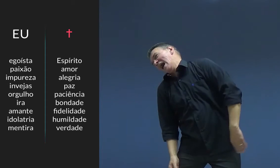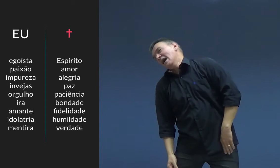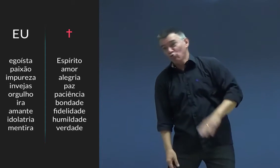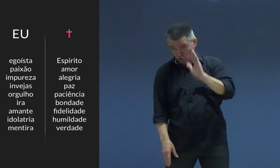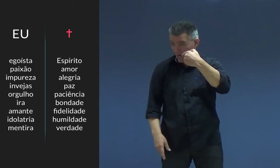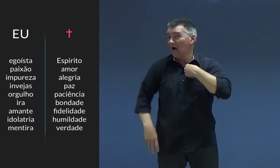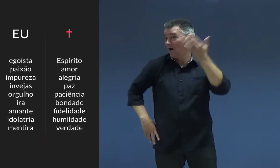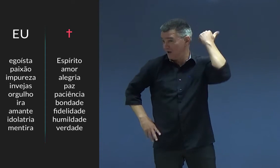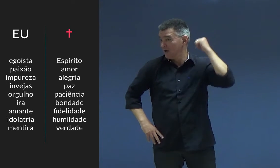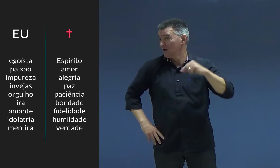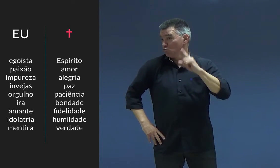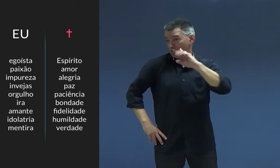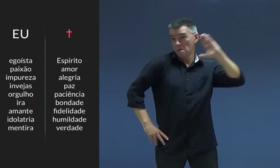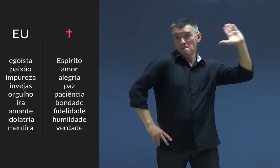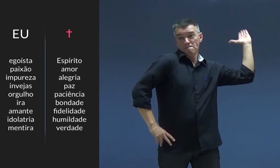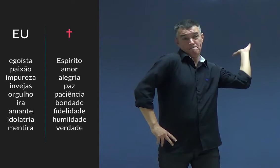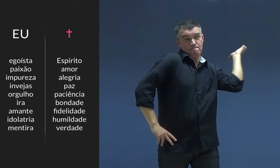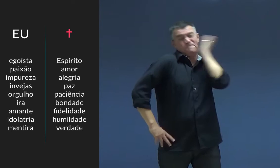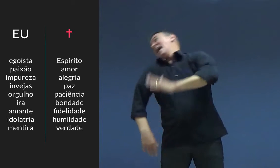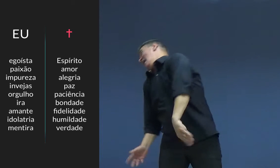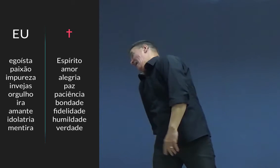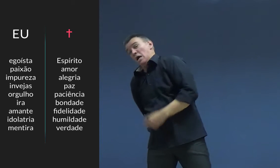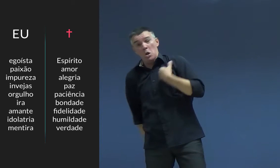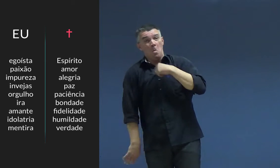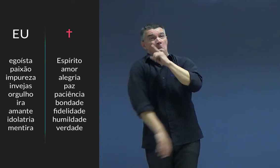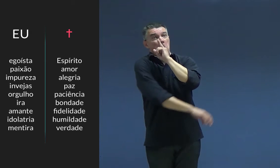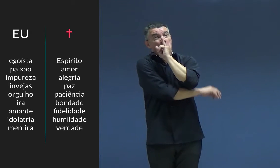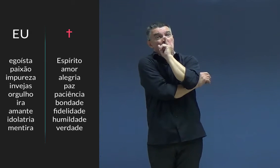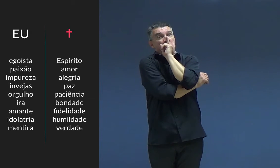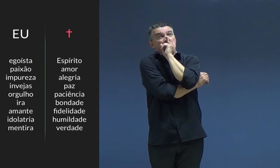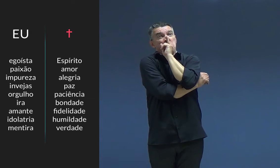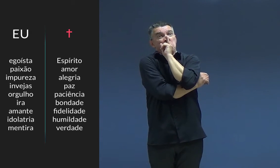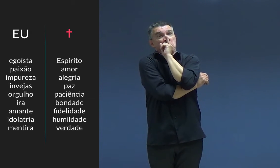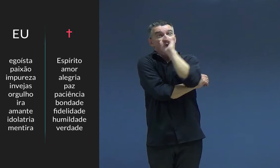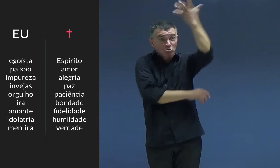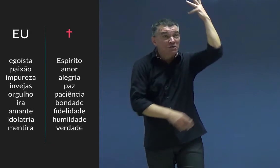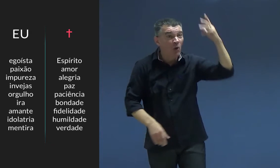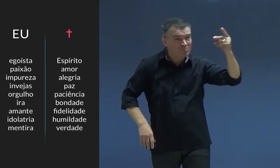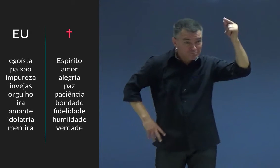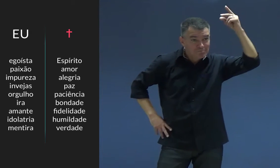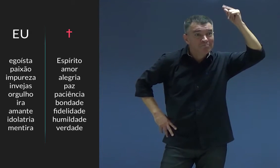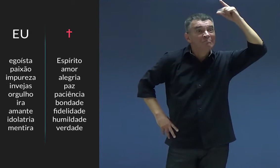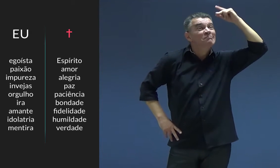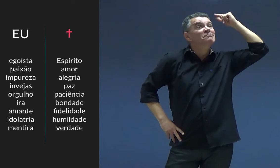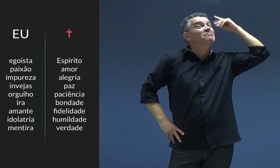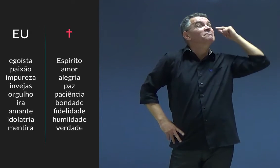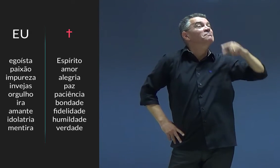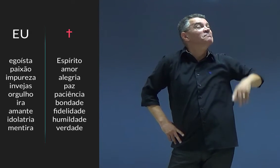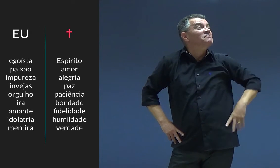Às vezes a gente vai, eu já fui em algum lugar e tem pessoas batendo no meu rosto e eu fiquei quieto. Já aconteceu